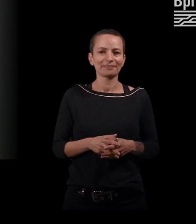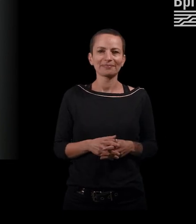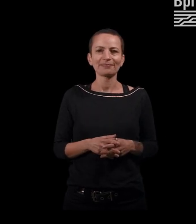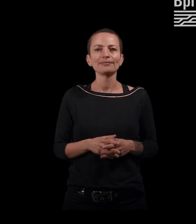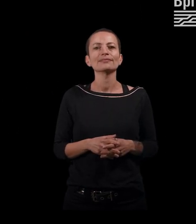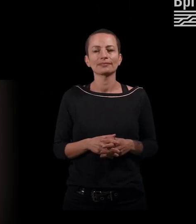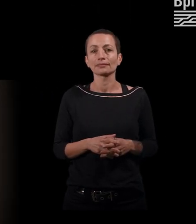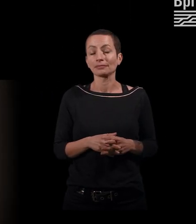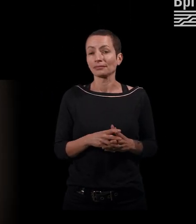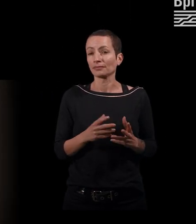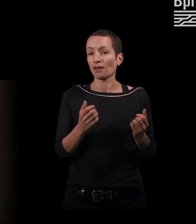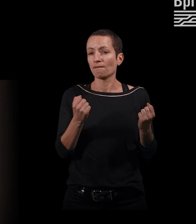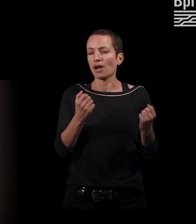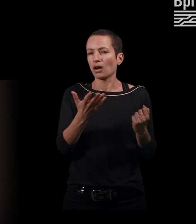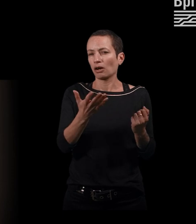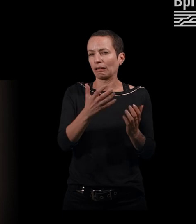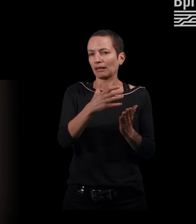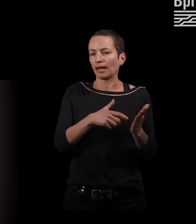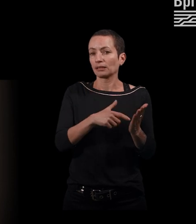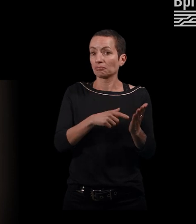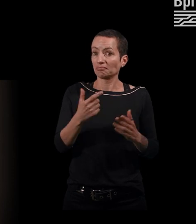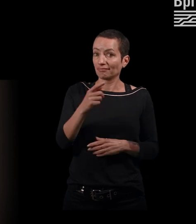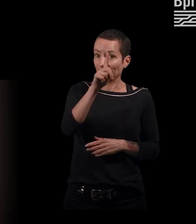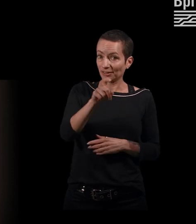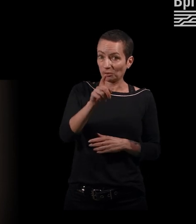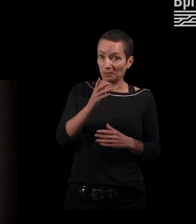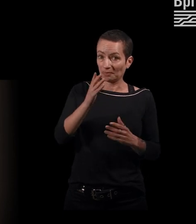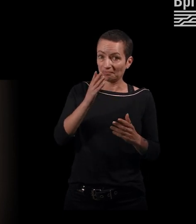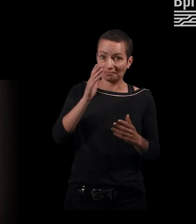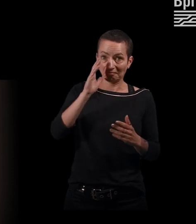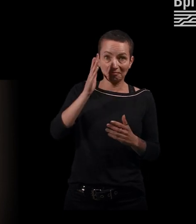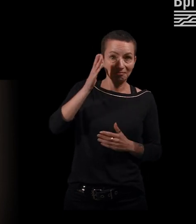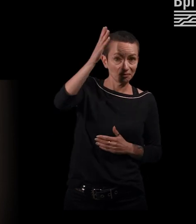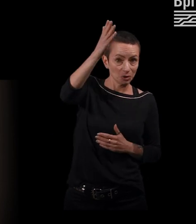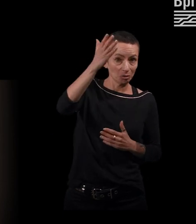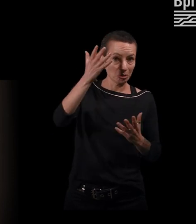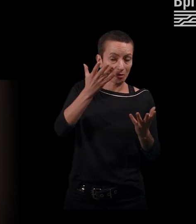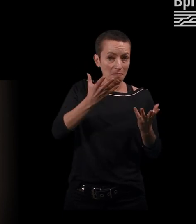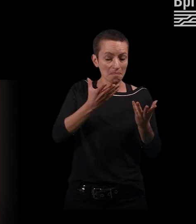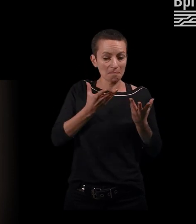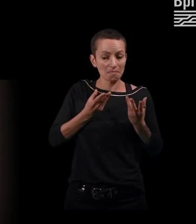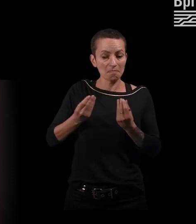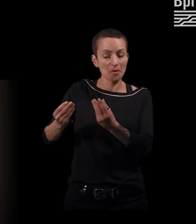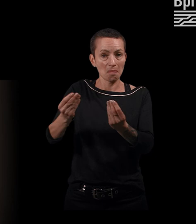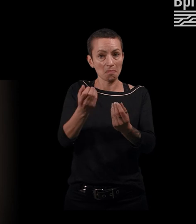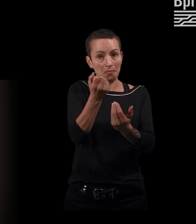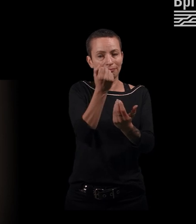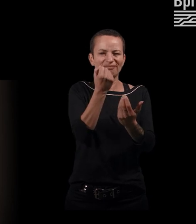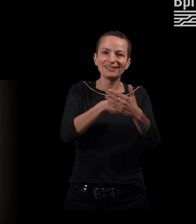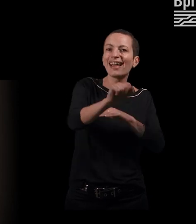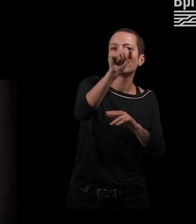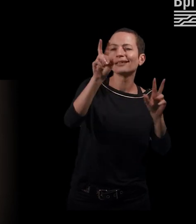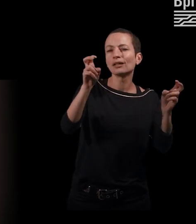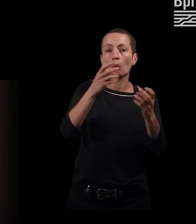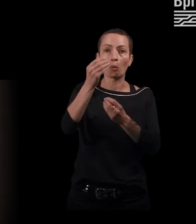Un texte très fort avec une question, est-ce que demain ce sera la naissance d'un peuple ou bien la mort d'un pays, parce que c'est aussi